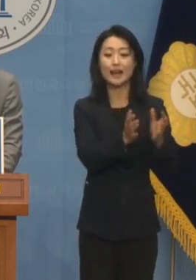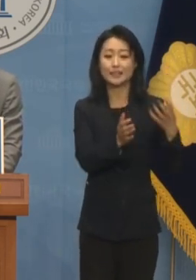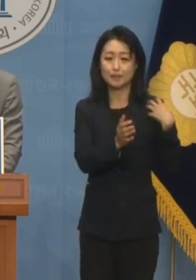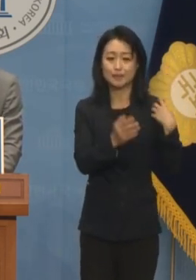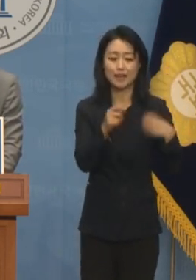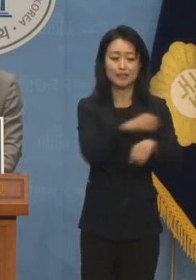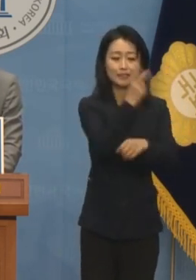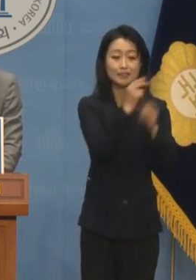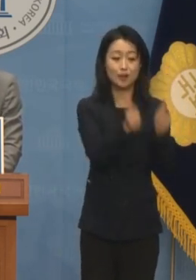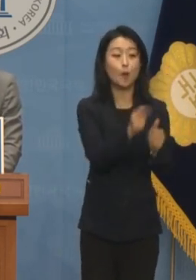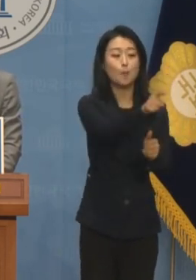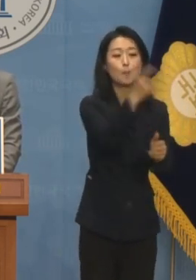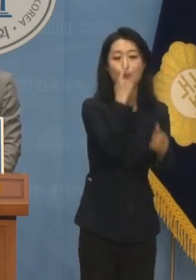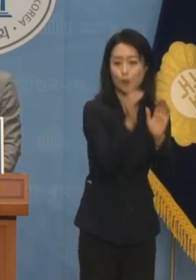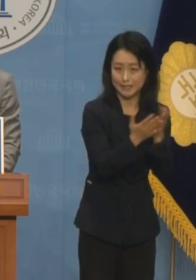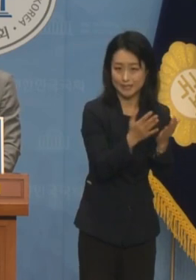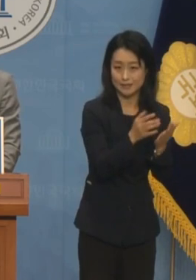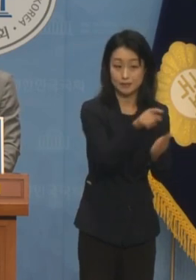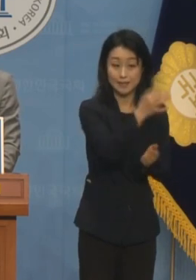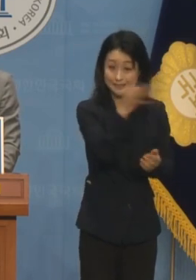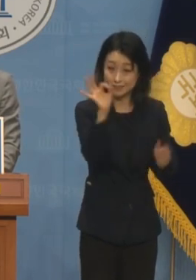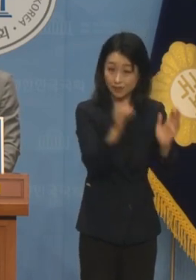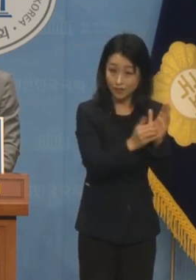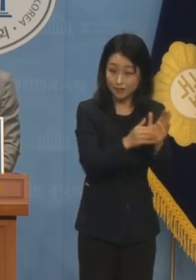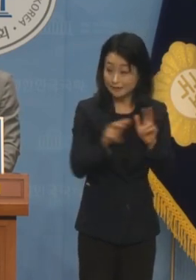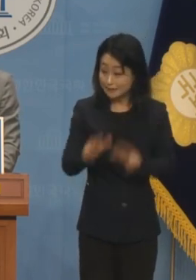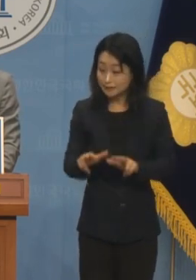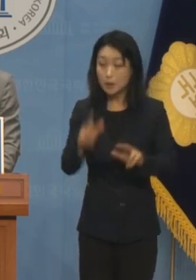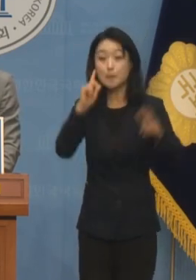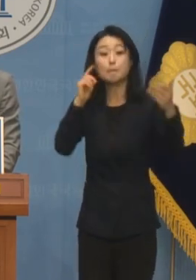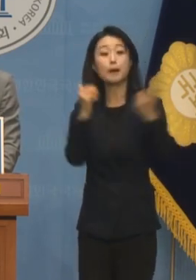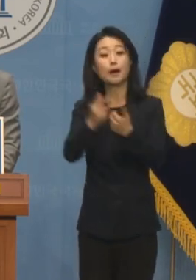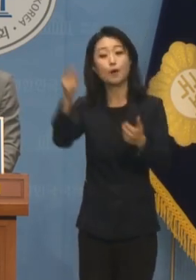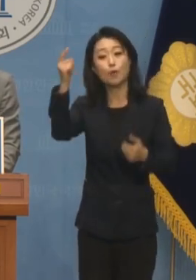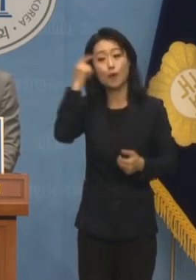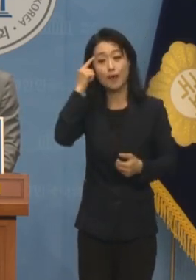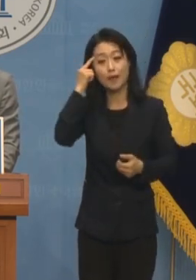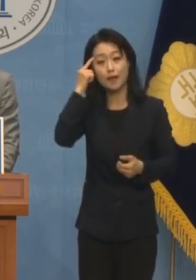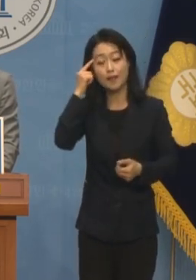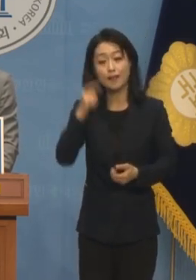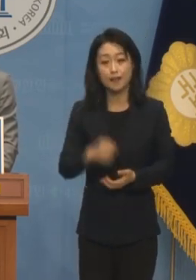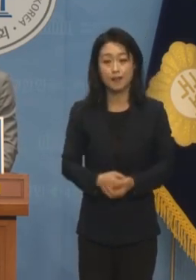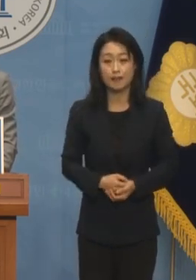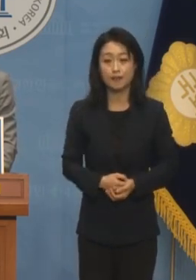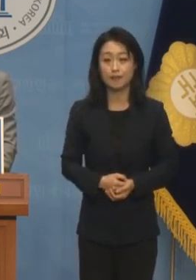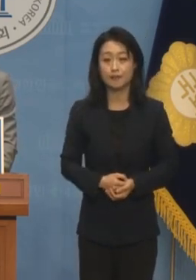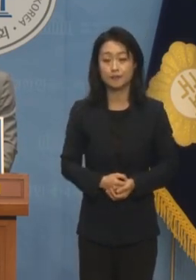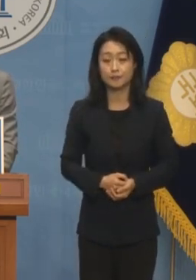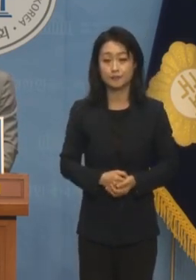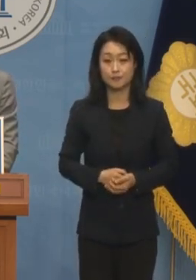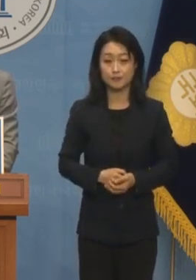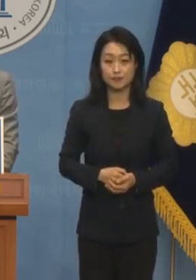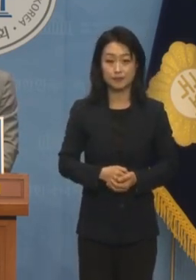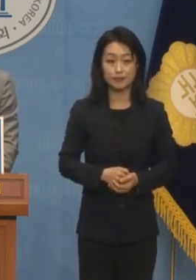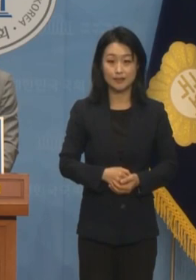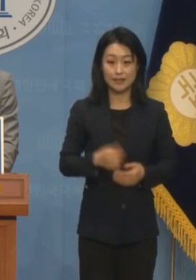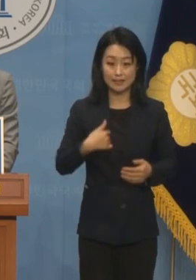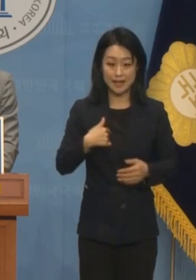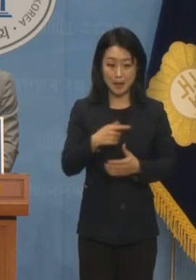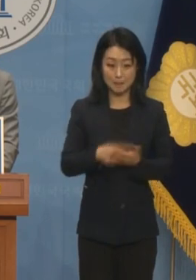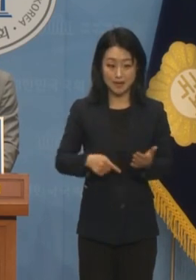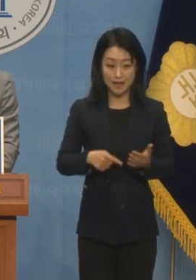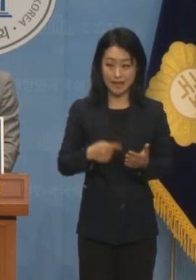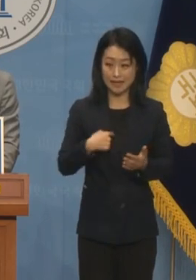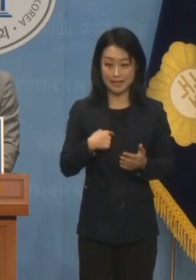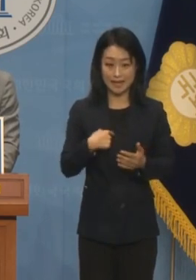특검입니다. 그때는 찬성하고 지금은 반대하십니까? 불리한 기억은 있거나